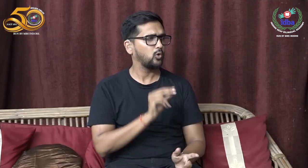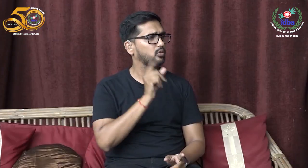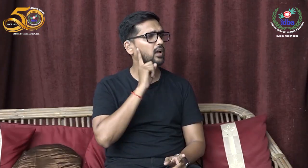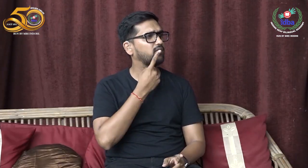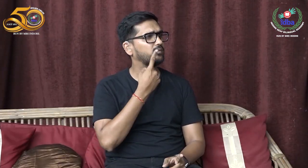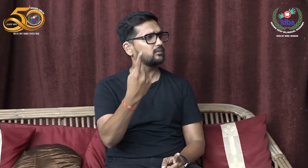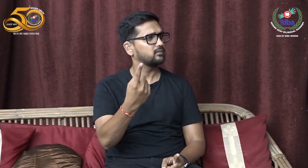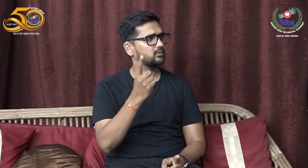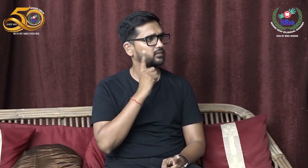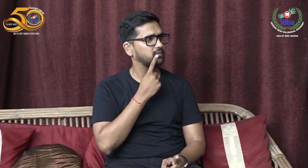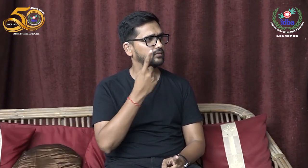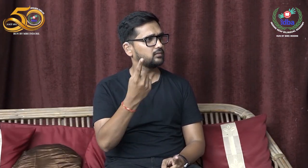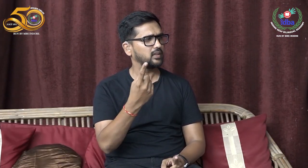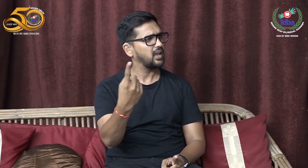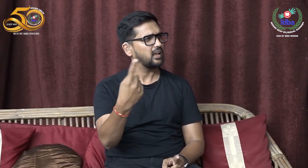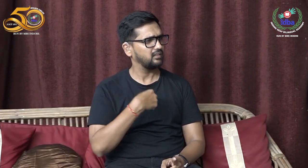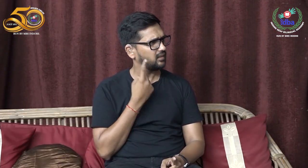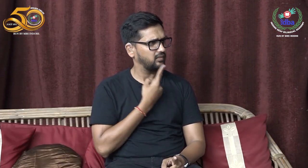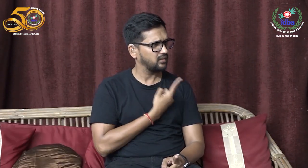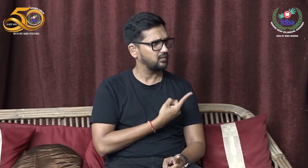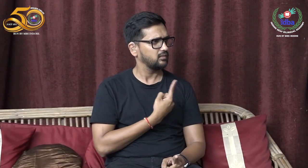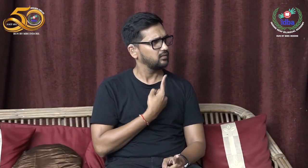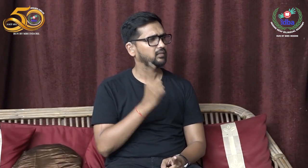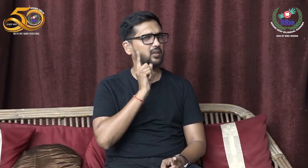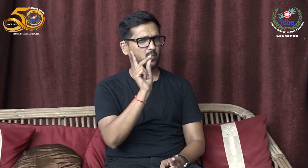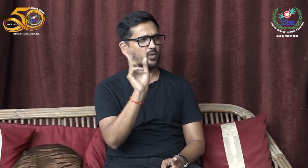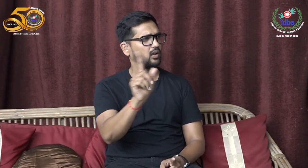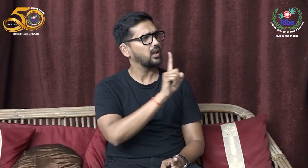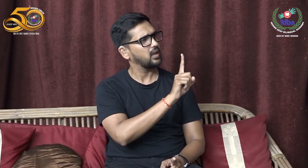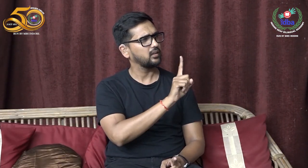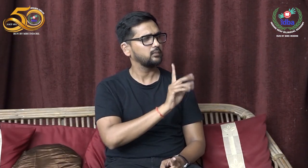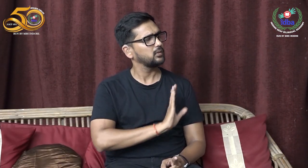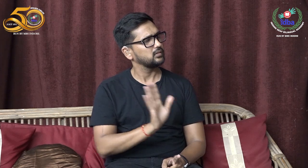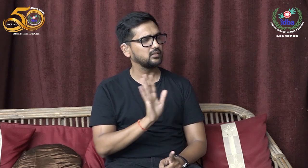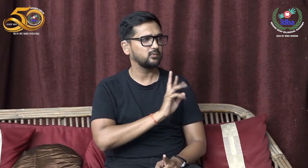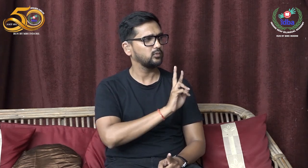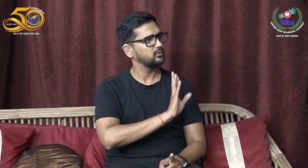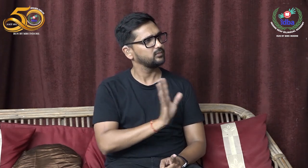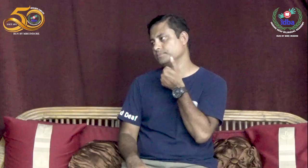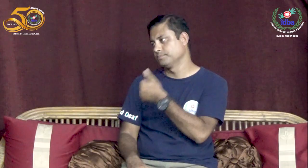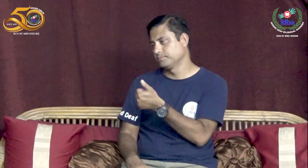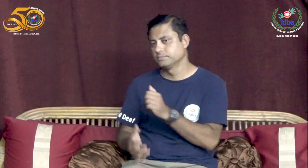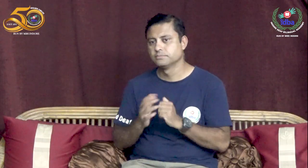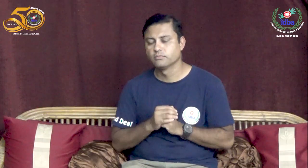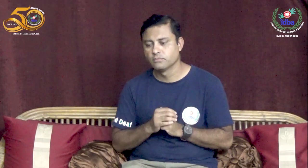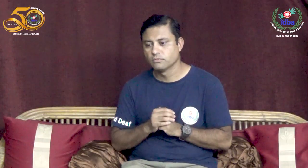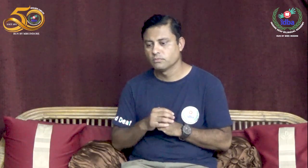करेंगे क्या? नहीं नहीं, वो डेफ है और मैं हूँ और एक और डेफ है। अच्छा,